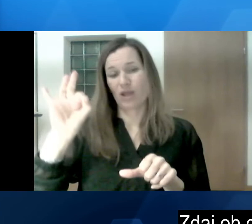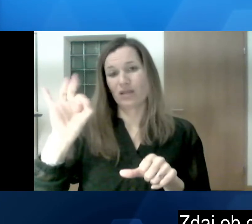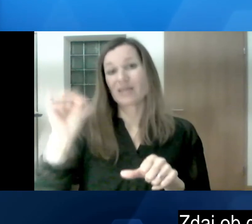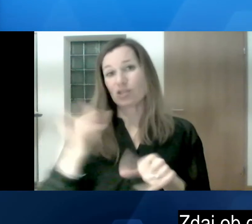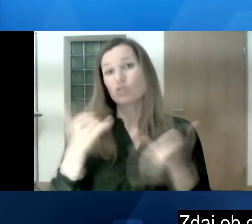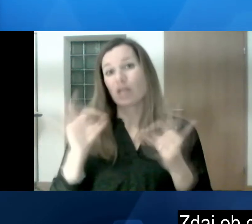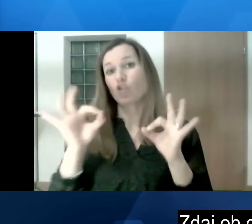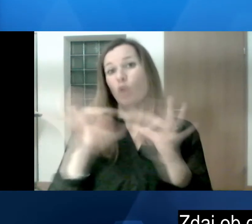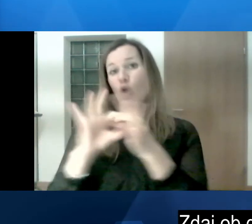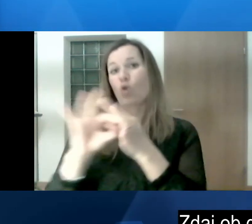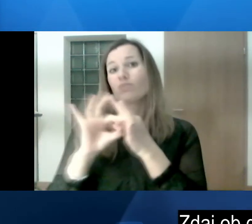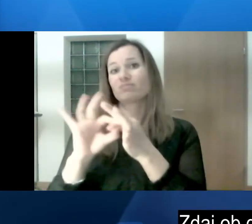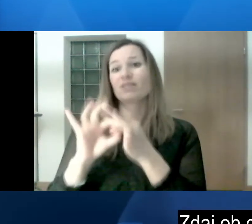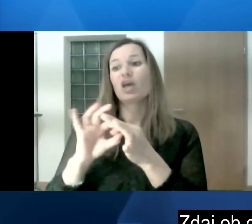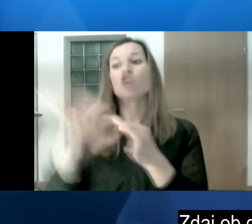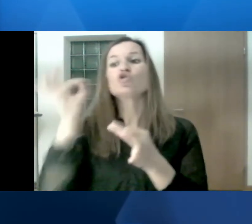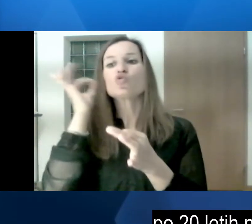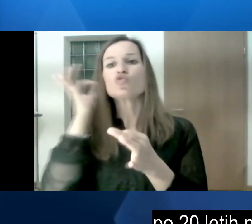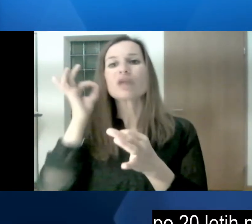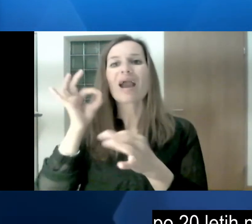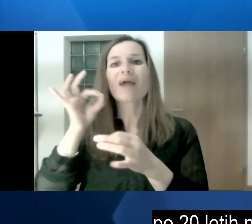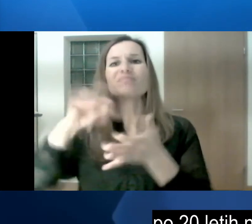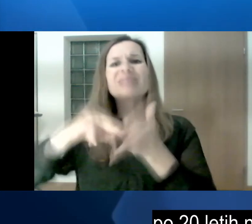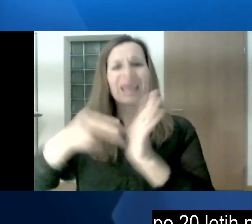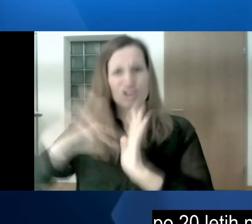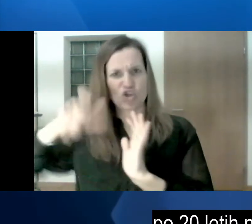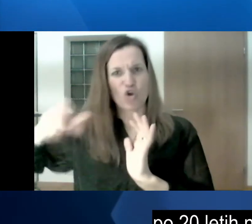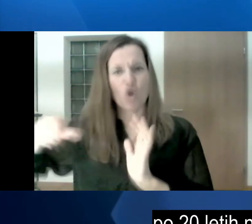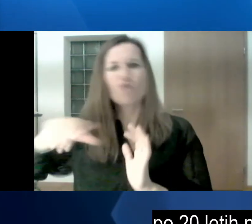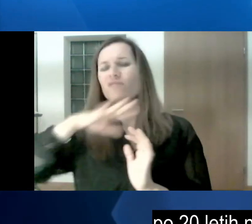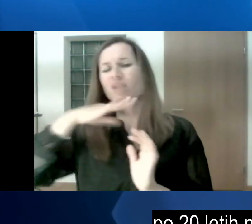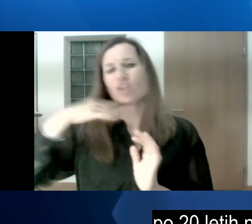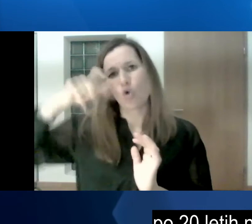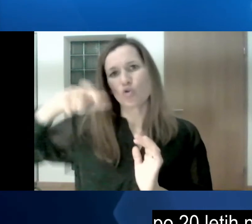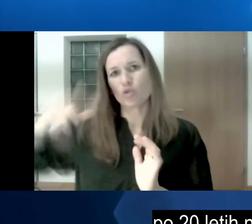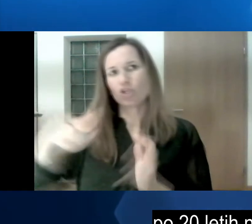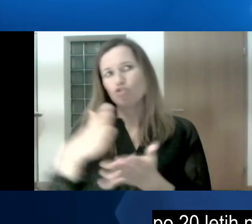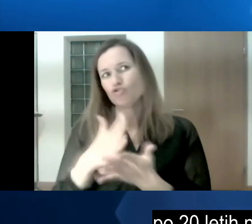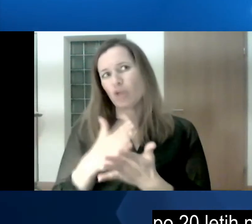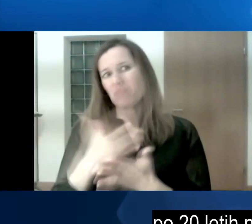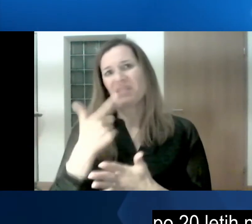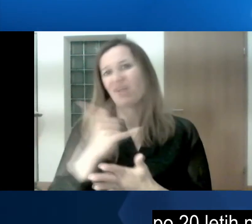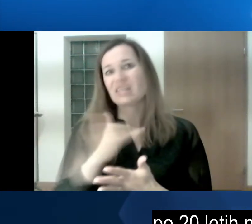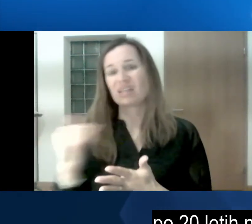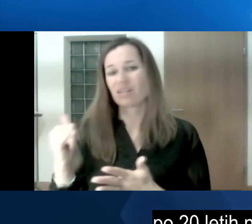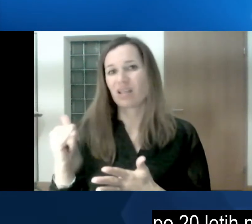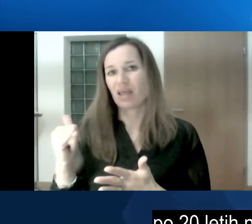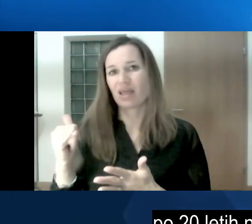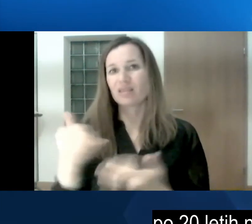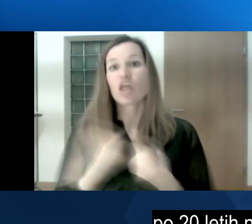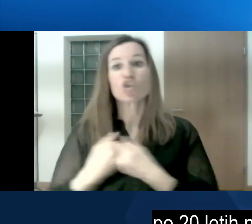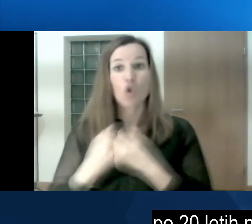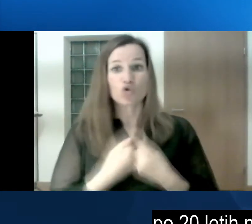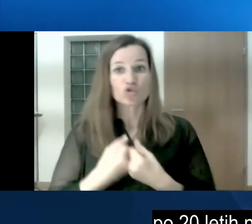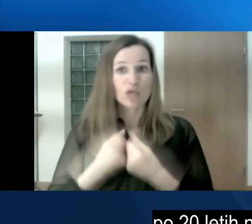slušnih akustikov veliko ljudi z že 20 let nošnje slušnih aparatov le